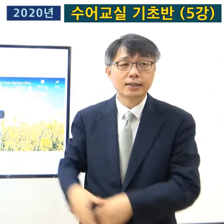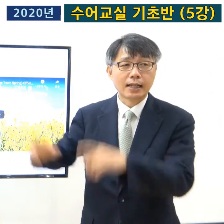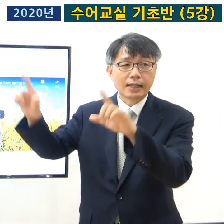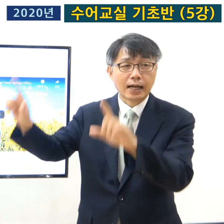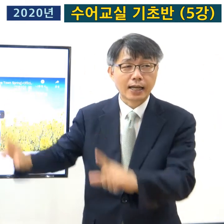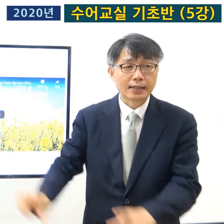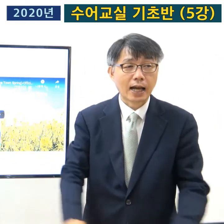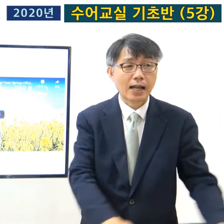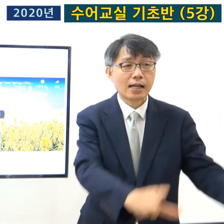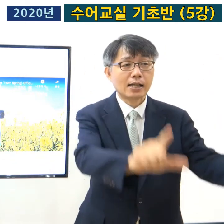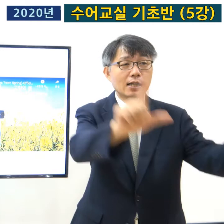원래는 나의